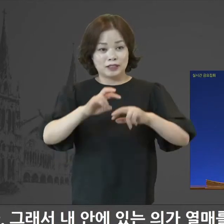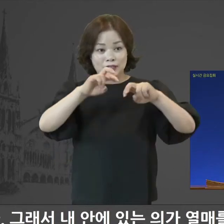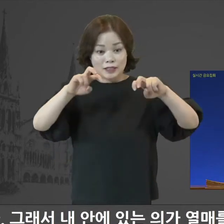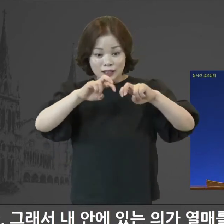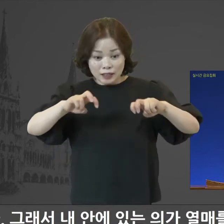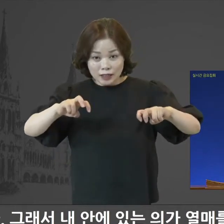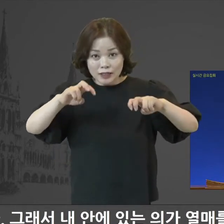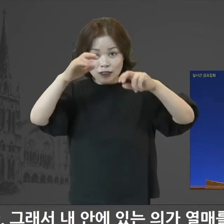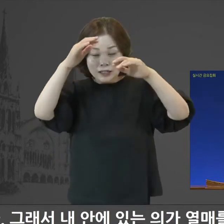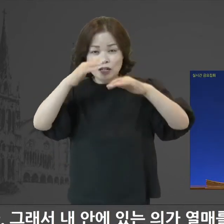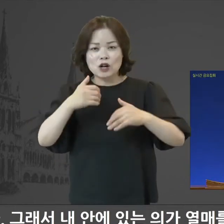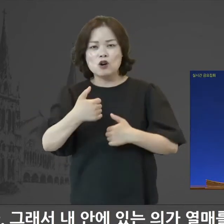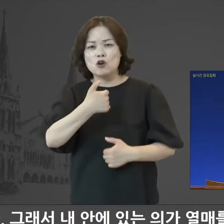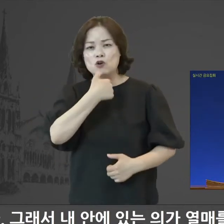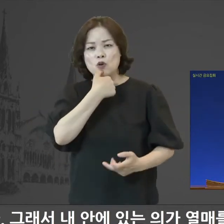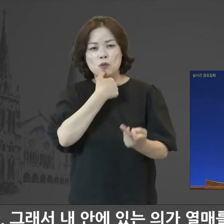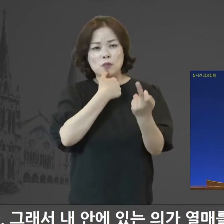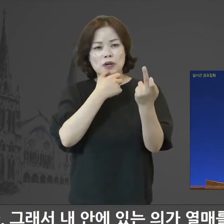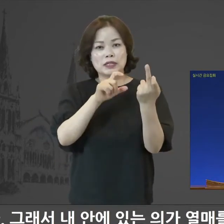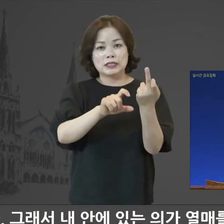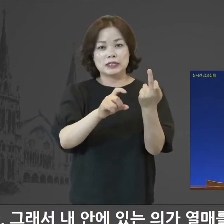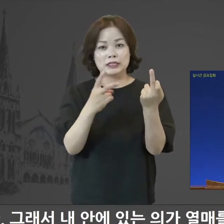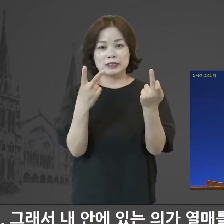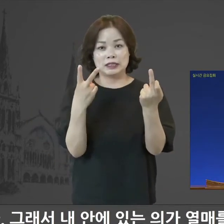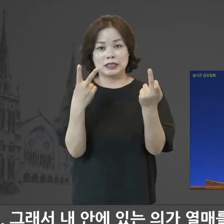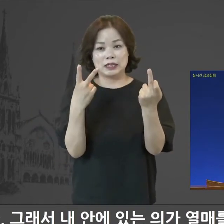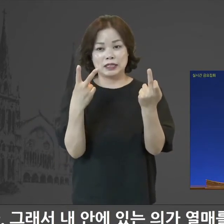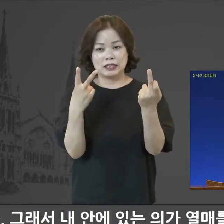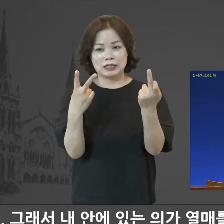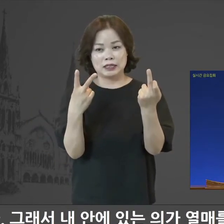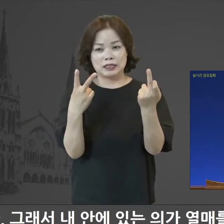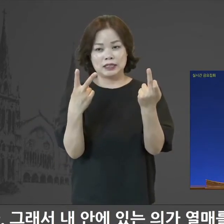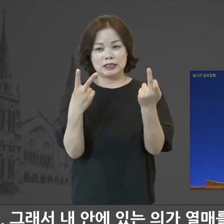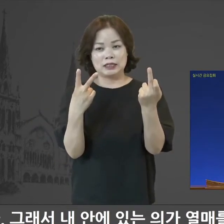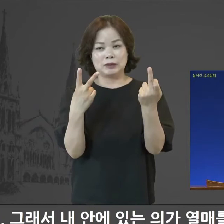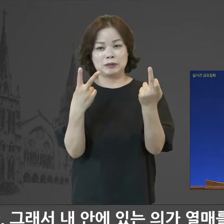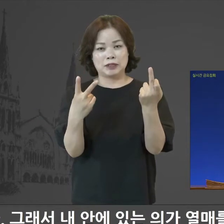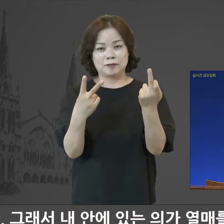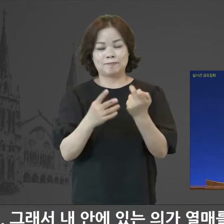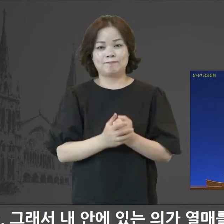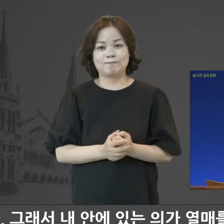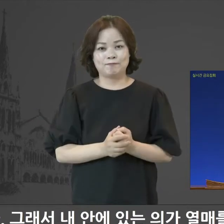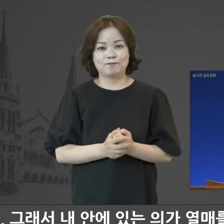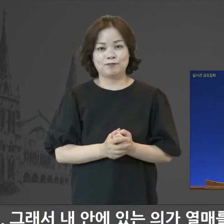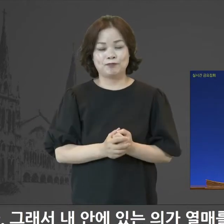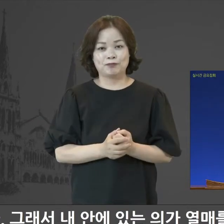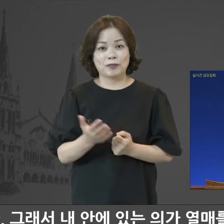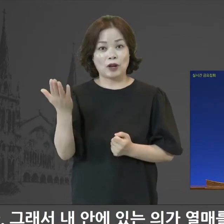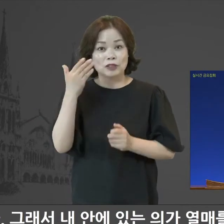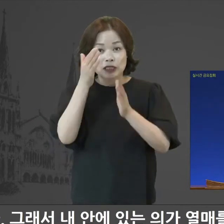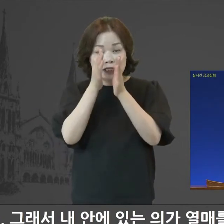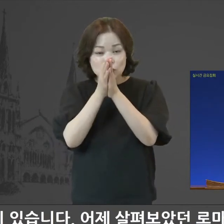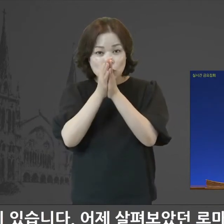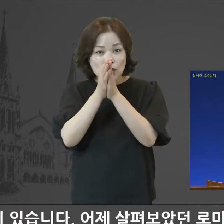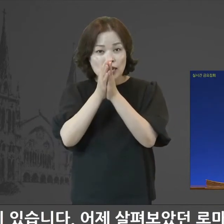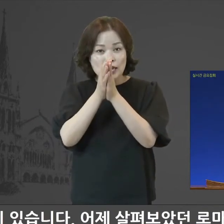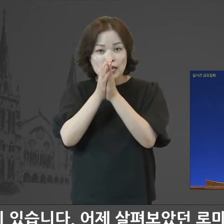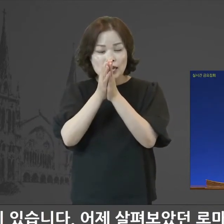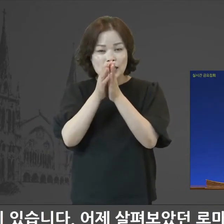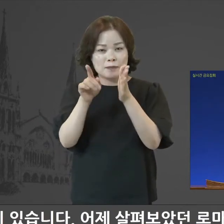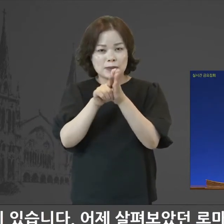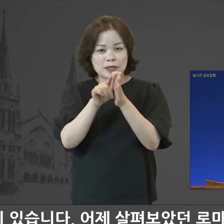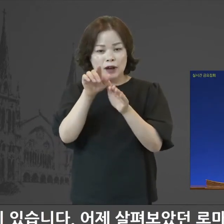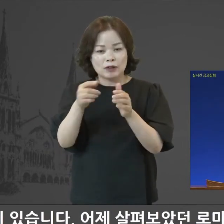살펴봤던 로마서 12장 2절을 다시 한번 살펴보겠습니다. 여러분, 어저께 기도에 참여하신 분들은